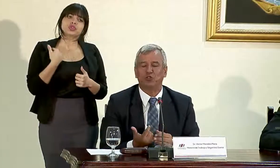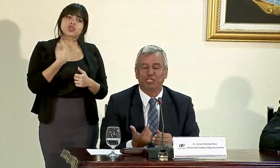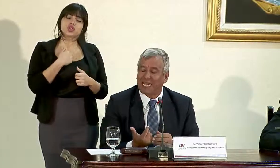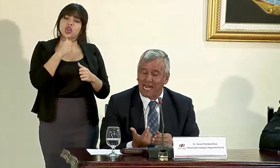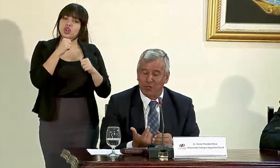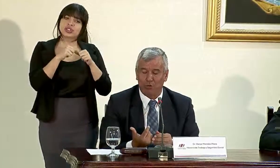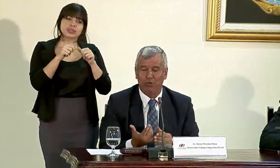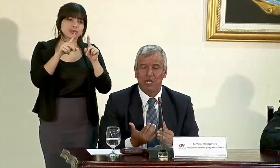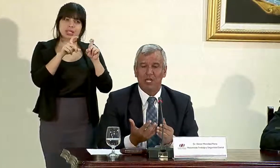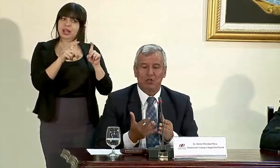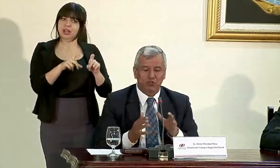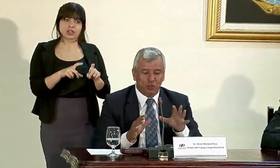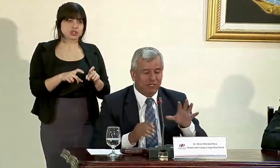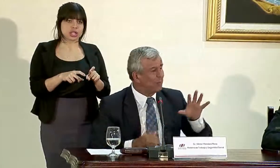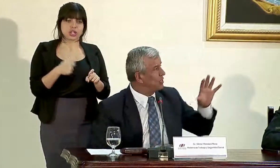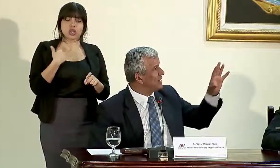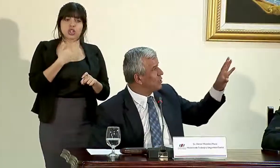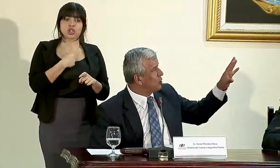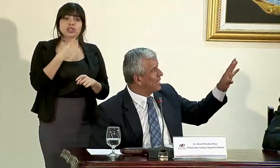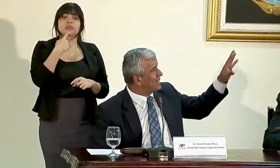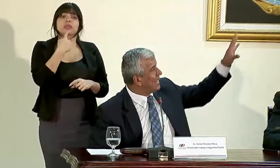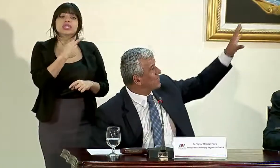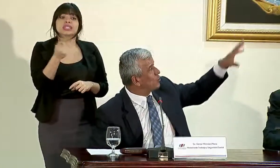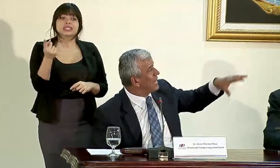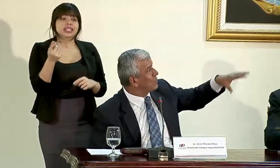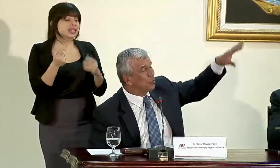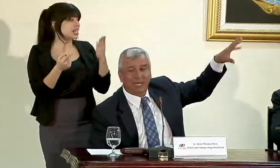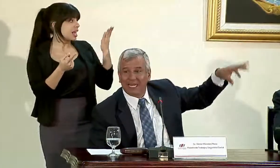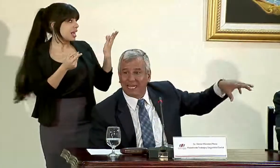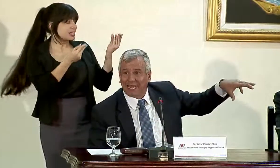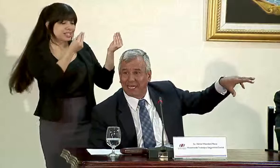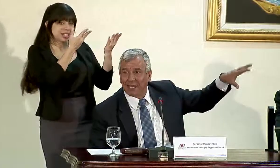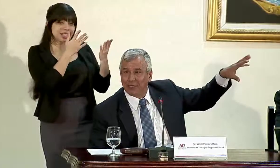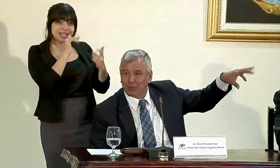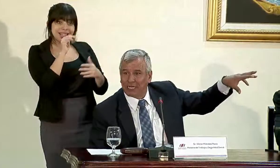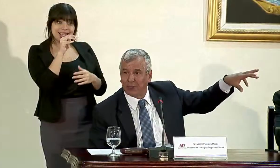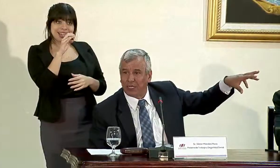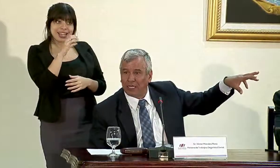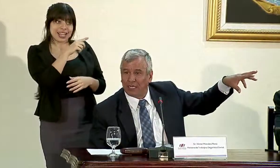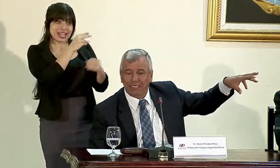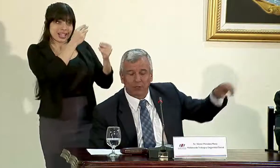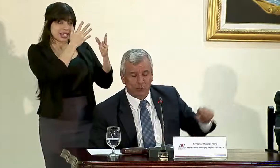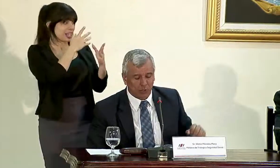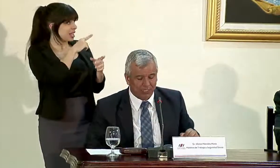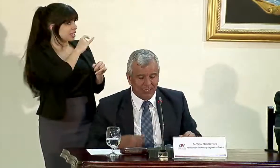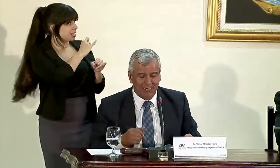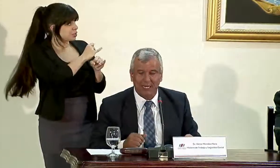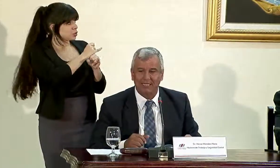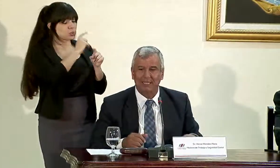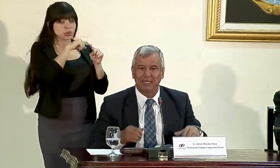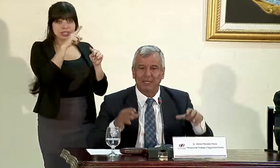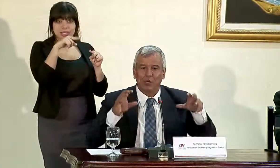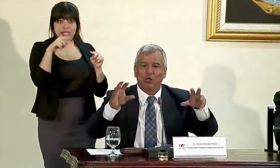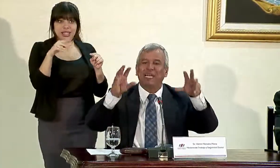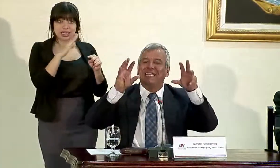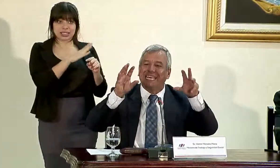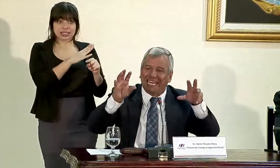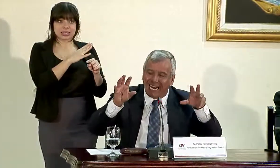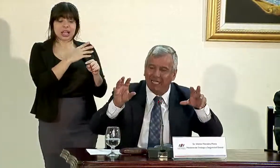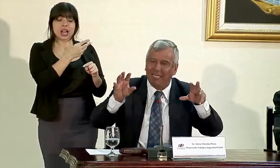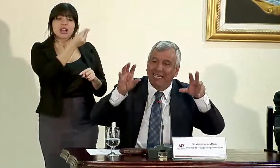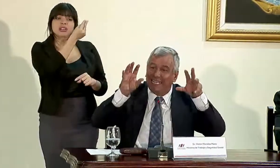no seguimos diagnosticando. Nosotros lo que estamos diciendo es, estos datos del INEC, estos datos del Instituto de Estadísticas, lo